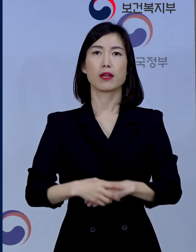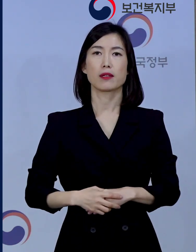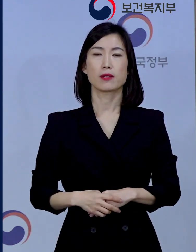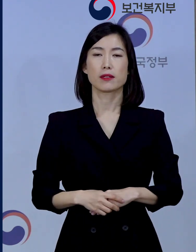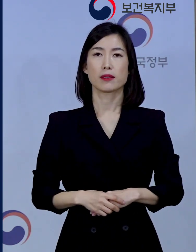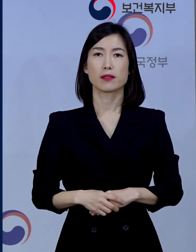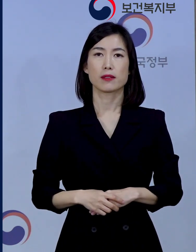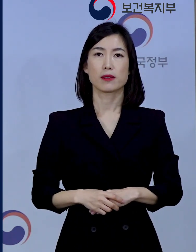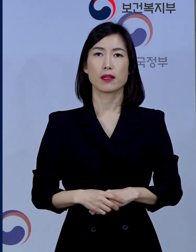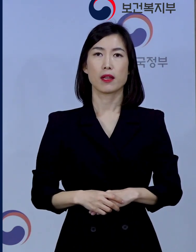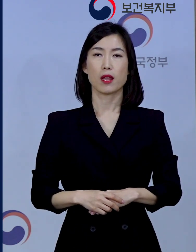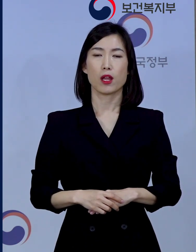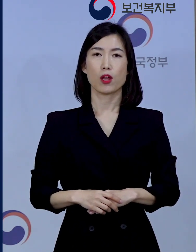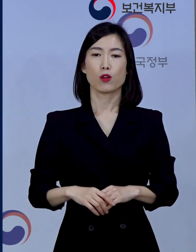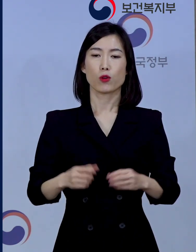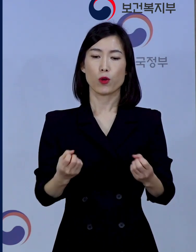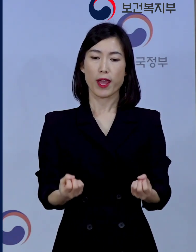유지됩니다.